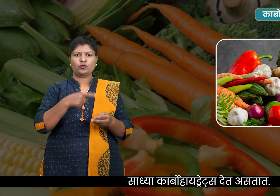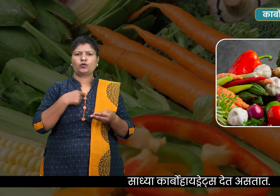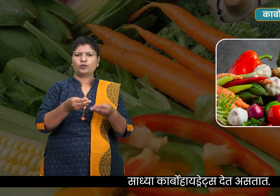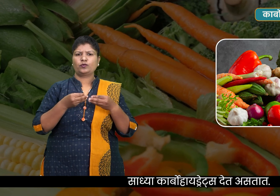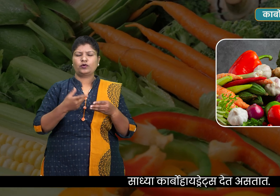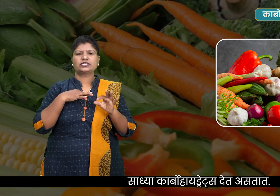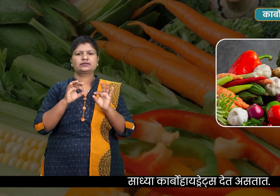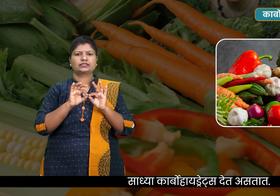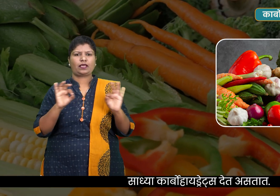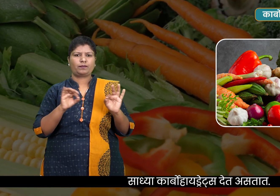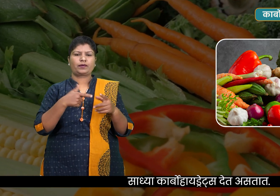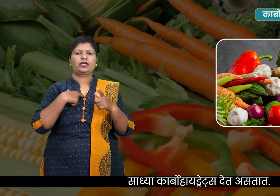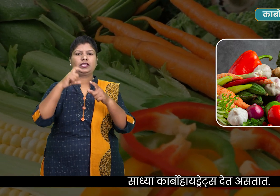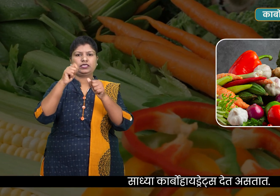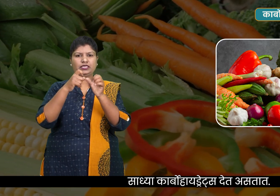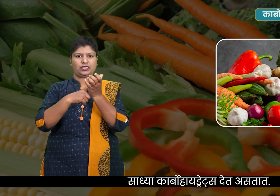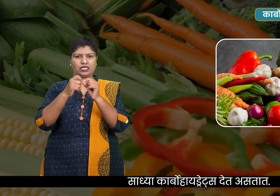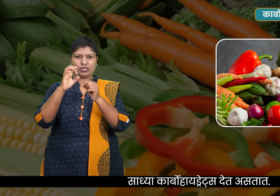साध्या कार्बोहायड्रेट्स देत असतात.